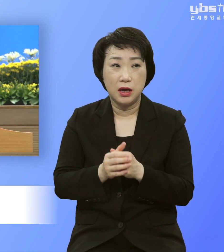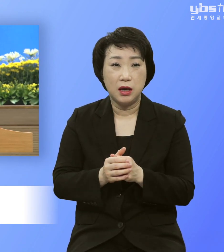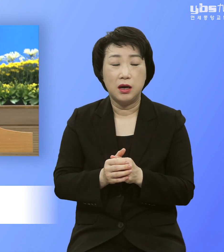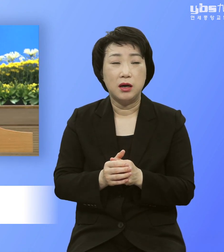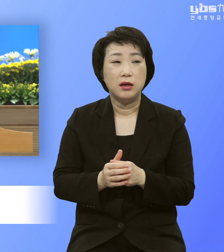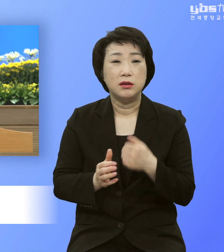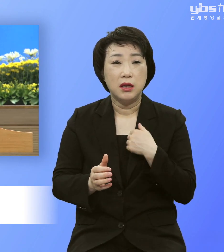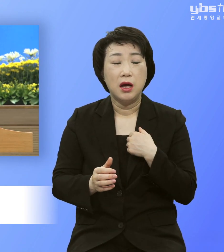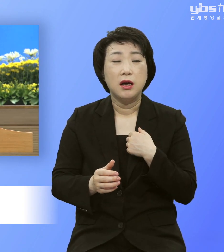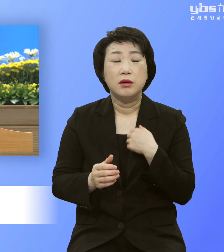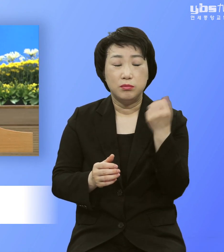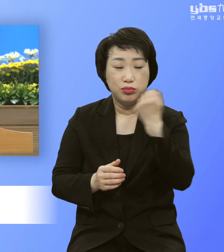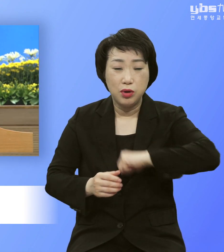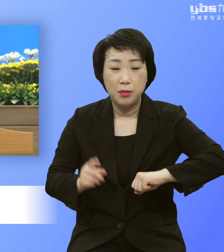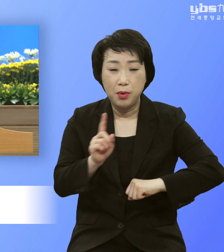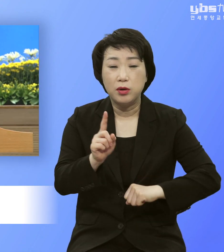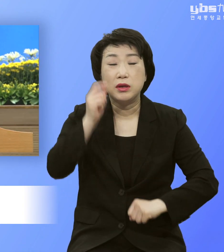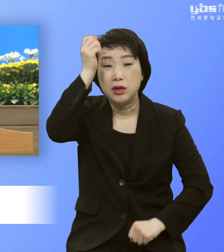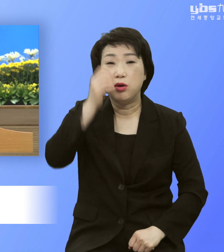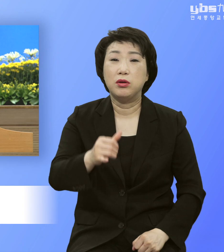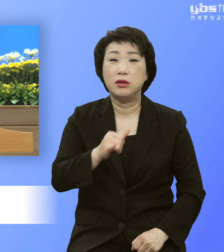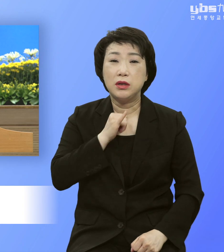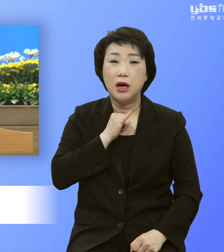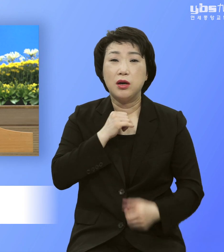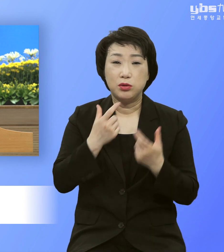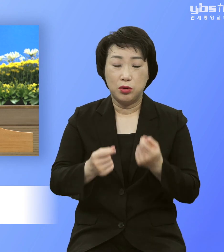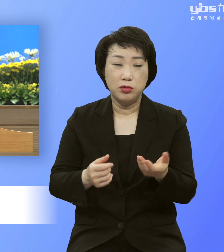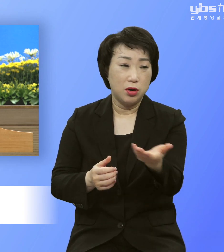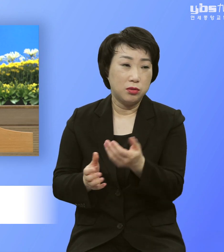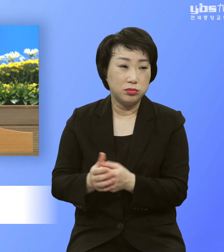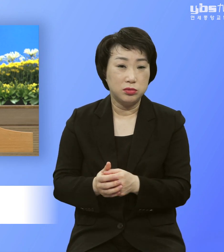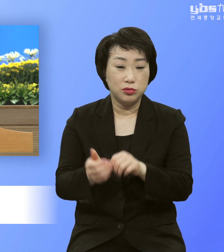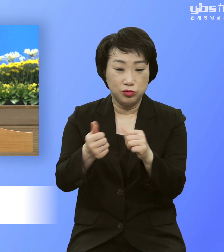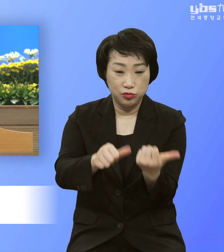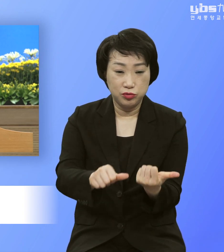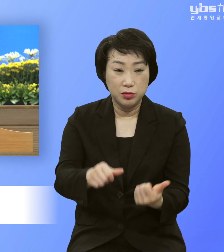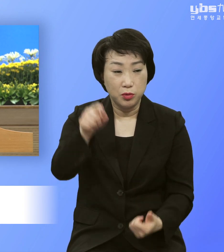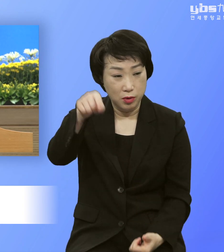내 영혼의 살인이라 이 말이에요. 죽는다 그 말이에요.